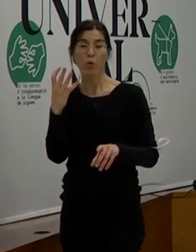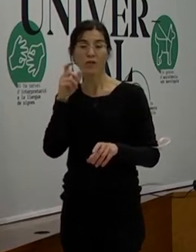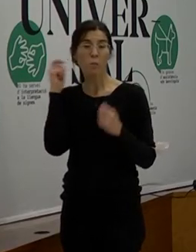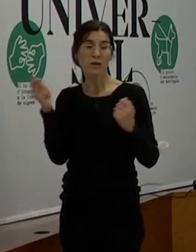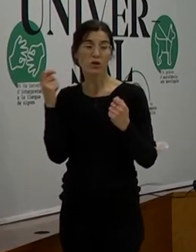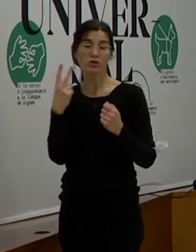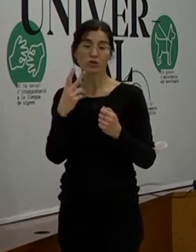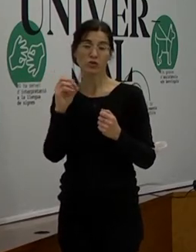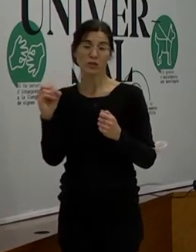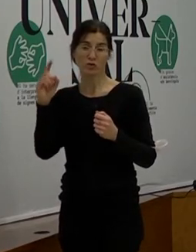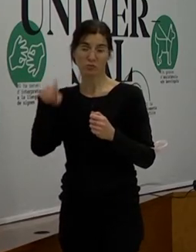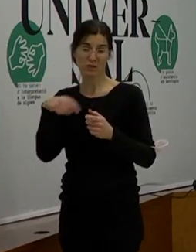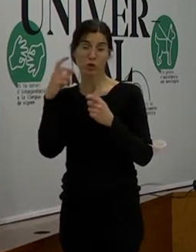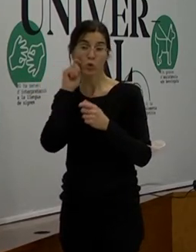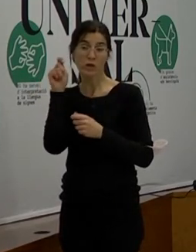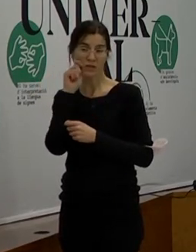104.200.000 turistes.